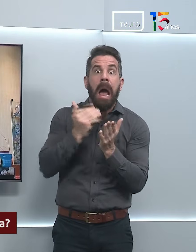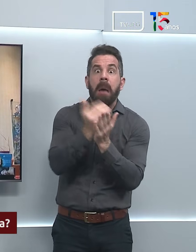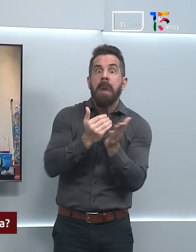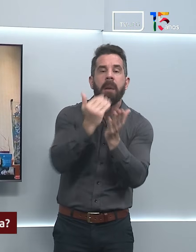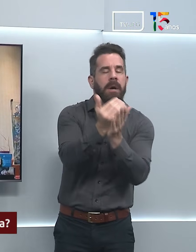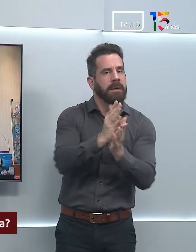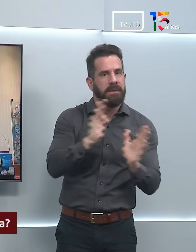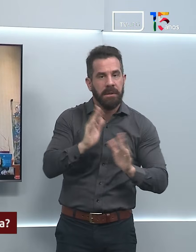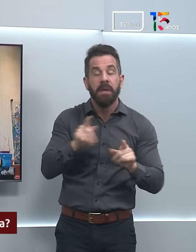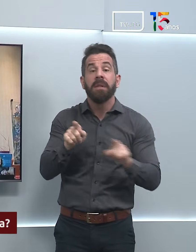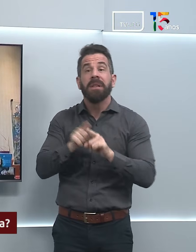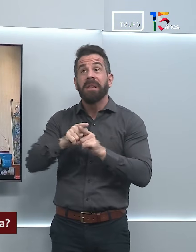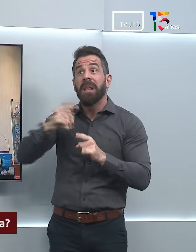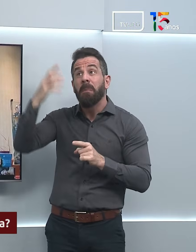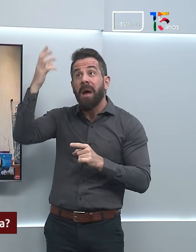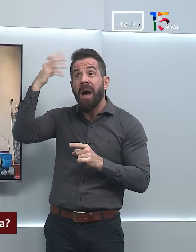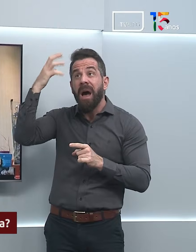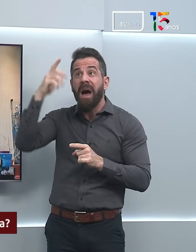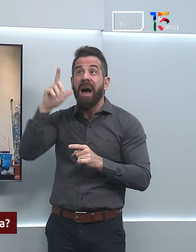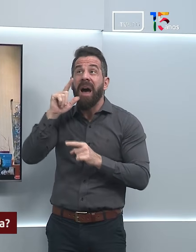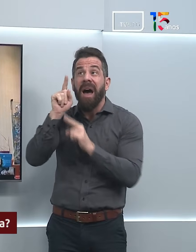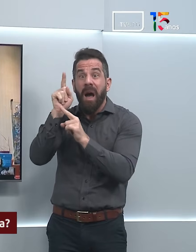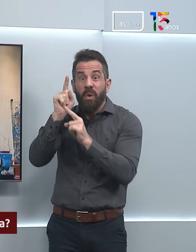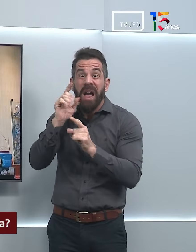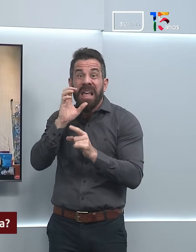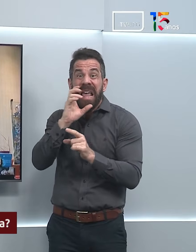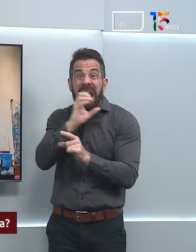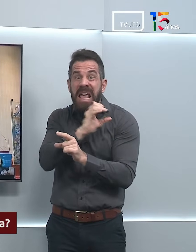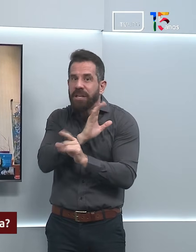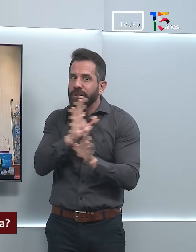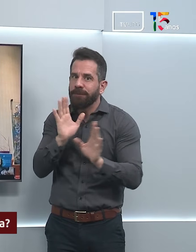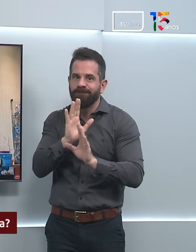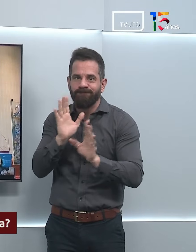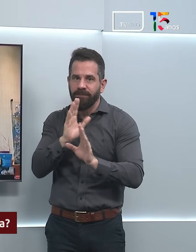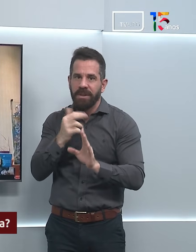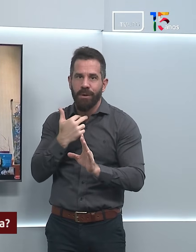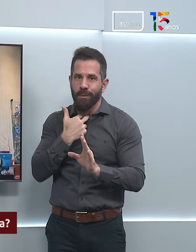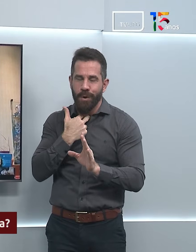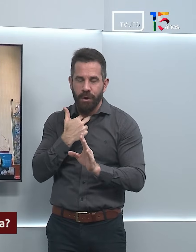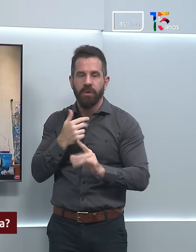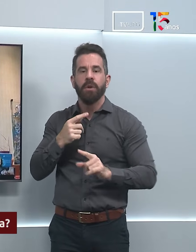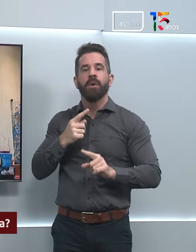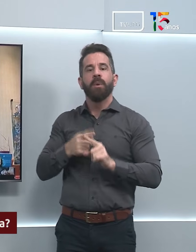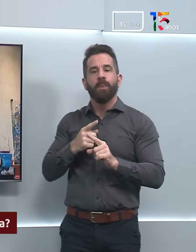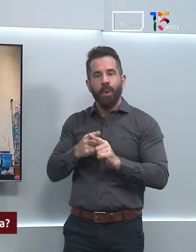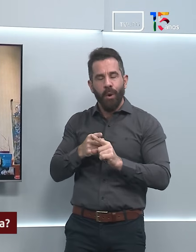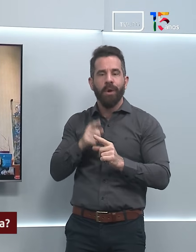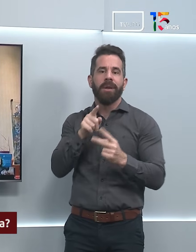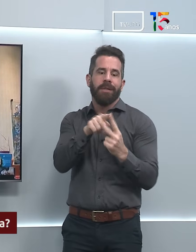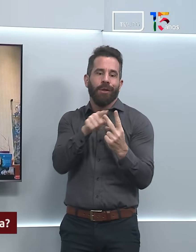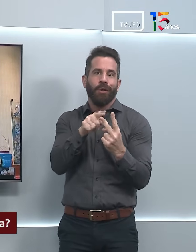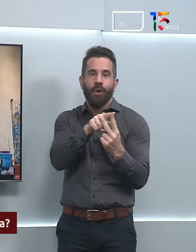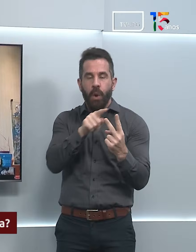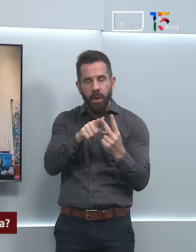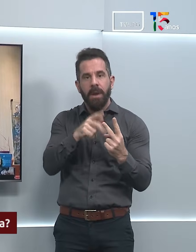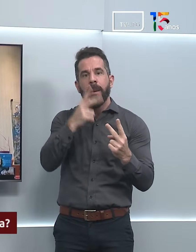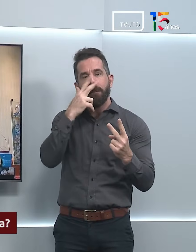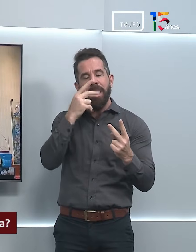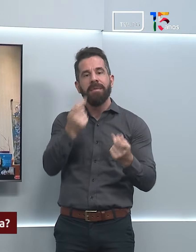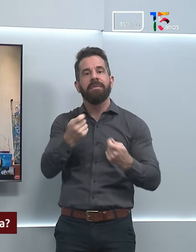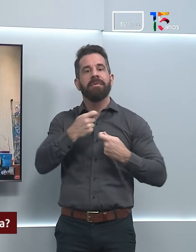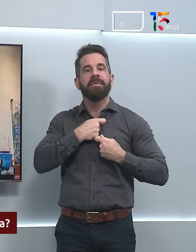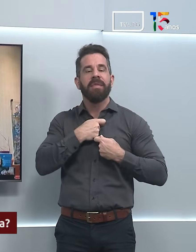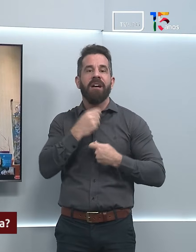é de extrema baixa umidade. Então, fatores que desprotegem mais a nossa pele devem